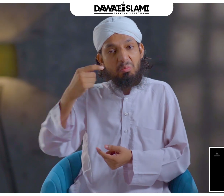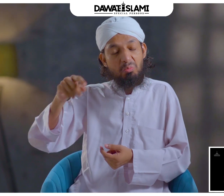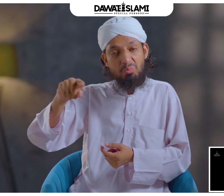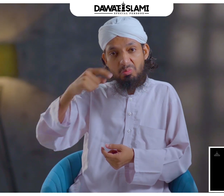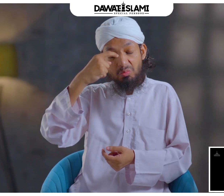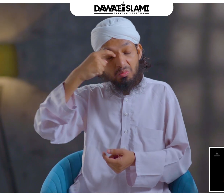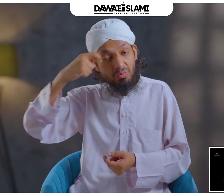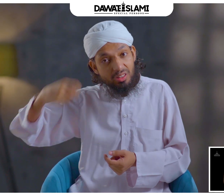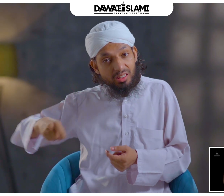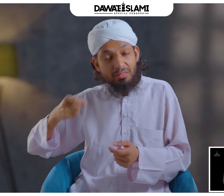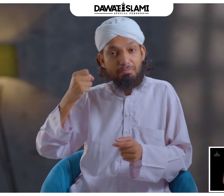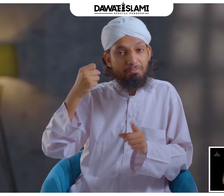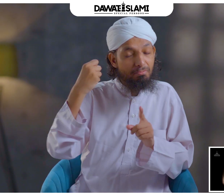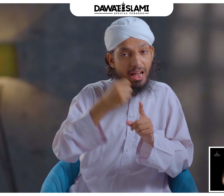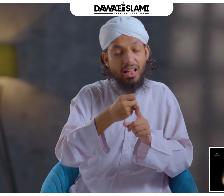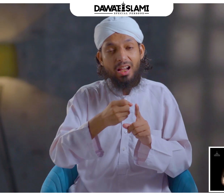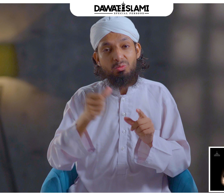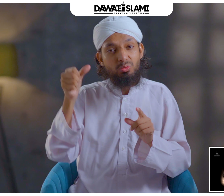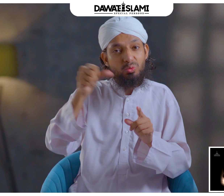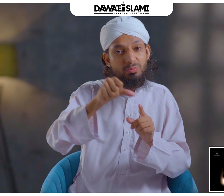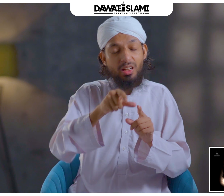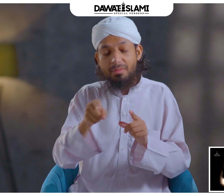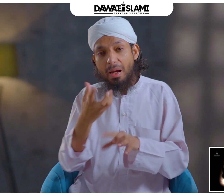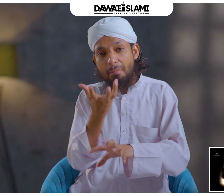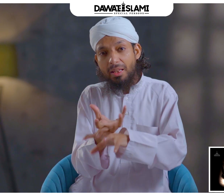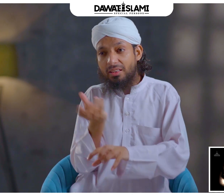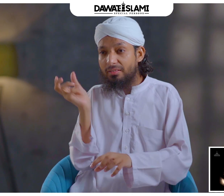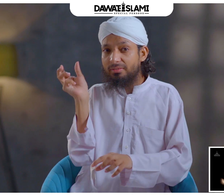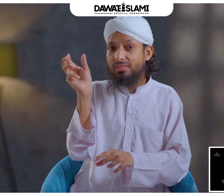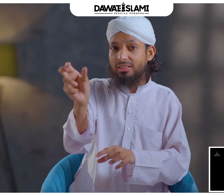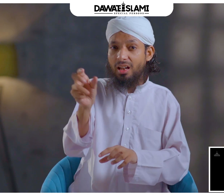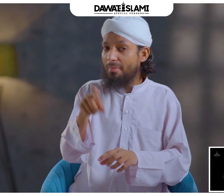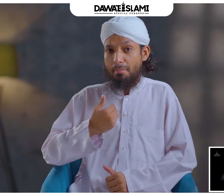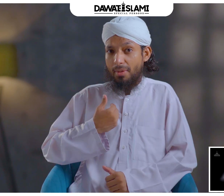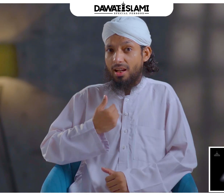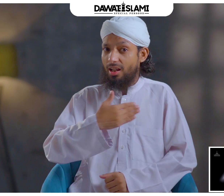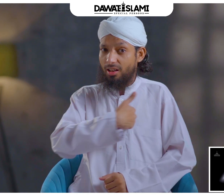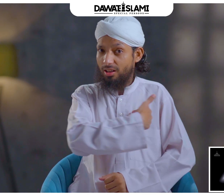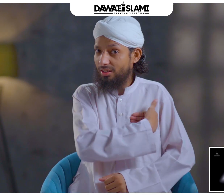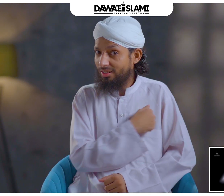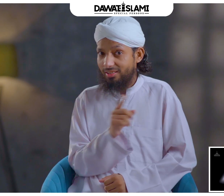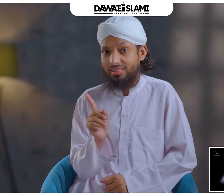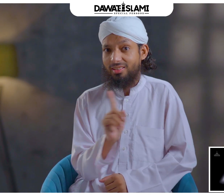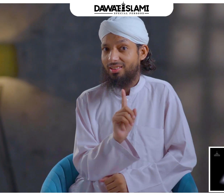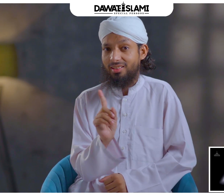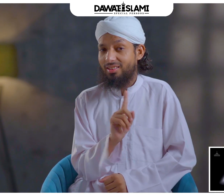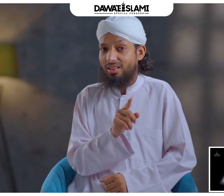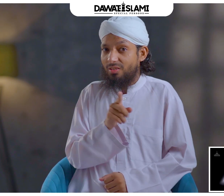کی آنکھ پھوڑ دی، مجھے بھی تیش آ گیا اور میں نے پتھر کھینچ کر اسے مارا، میرا ارادہ اس کے قتل کا نہیں